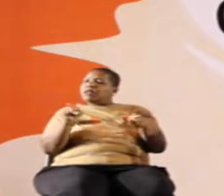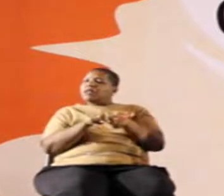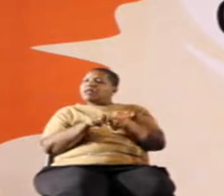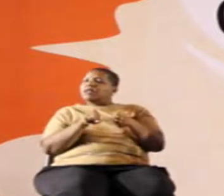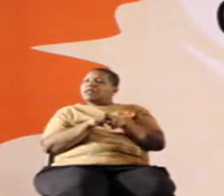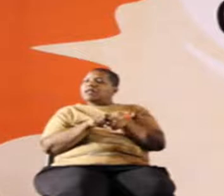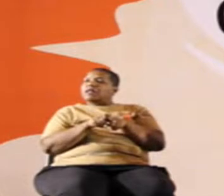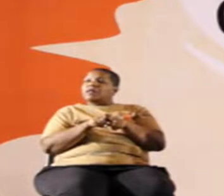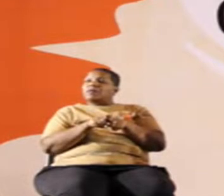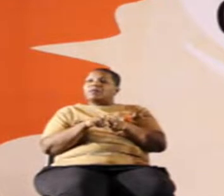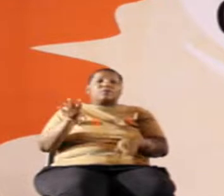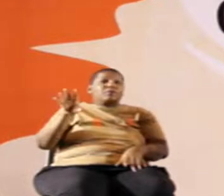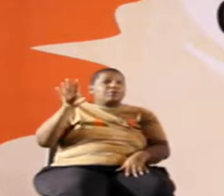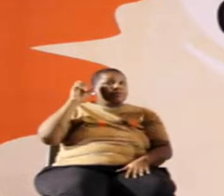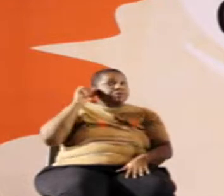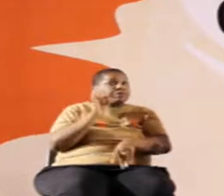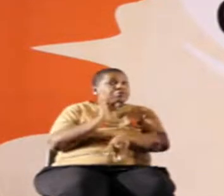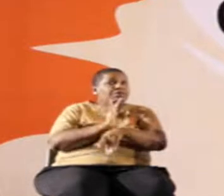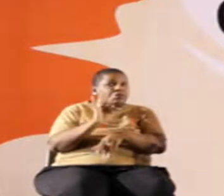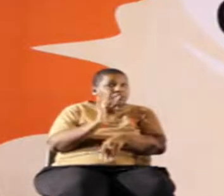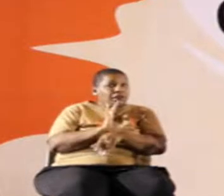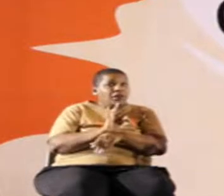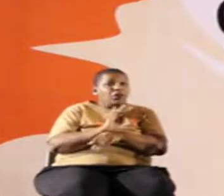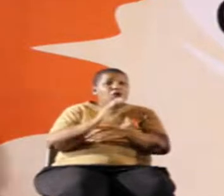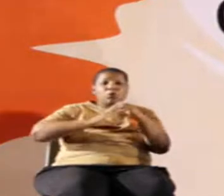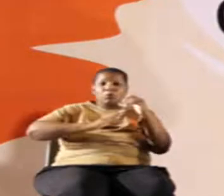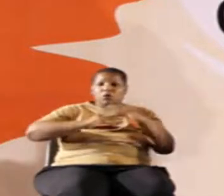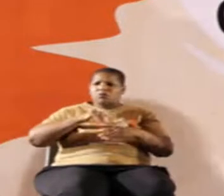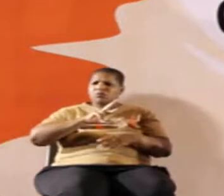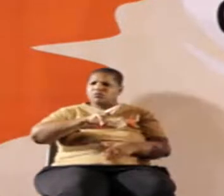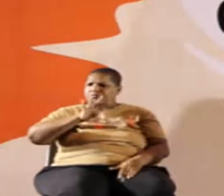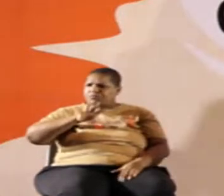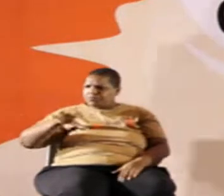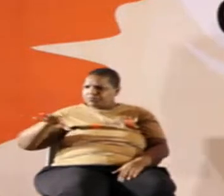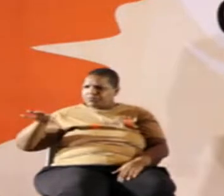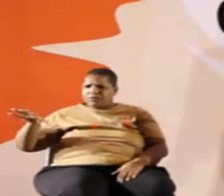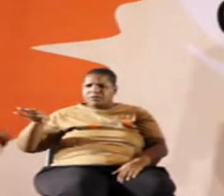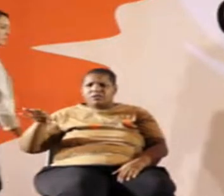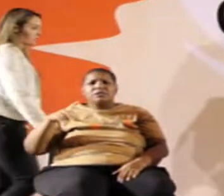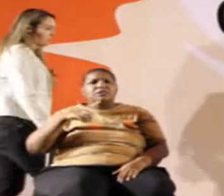a escuta técnica de profissionais dos mais diversos ramos,